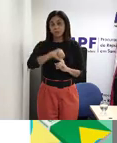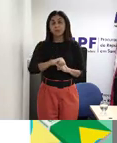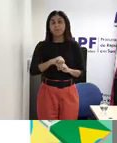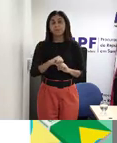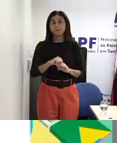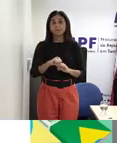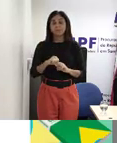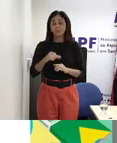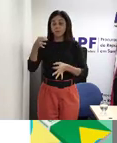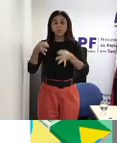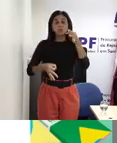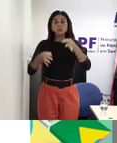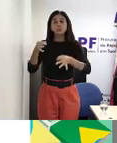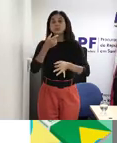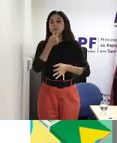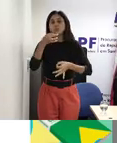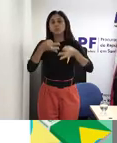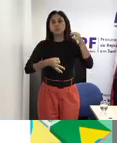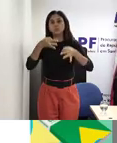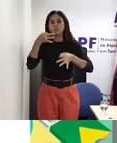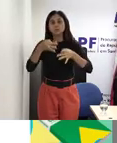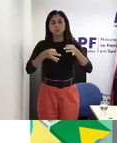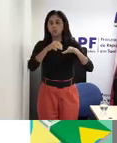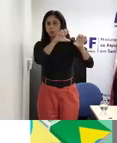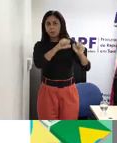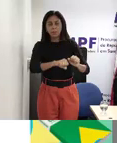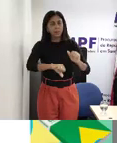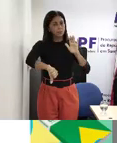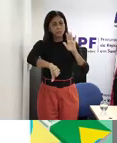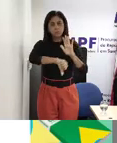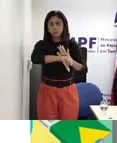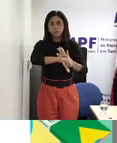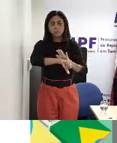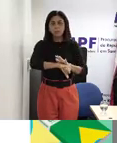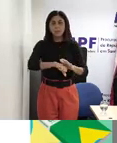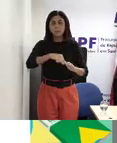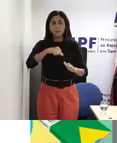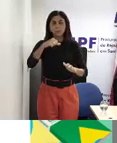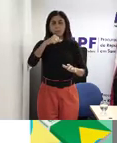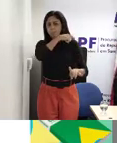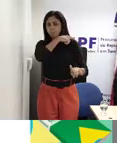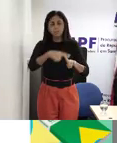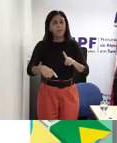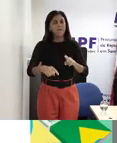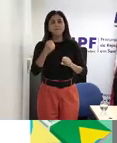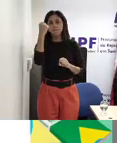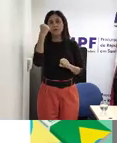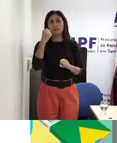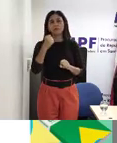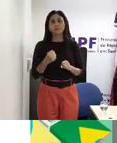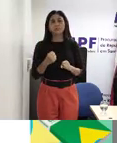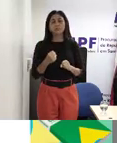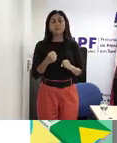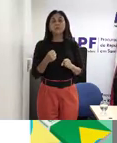que vulnere esse bem jurídico ela seja tutelada penalizada temos também um tratado e convenção